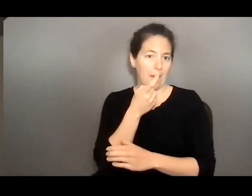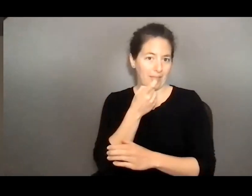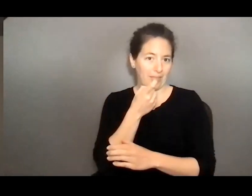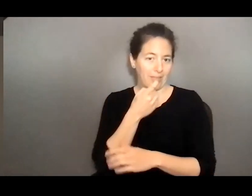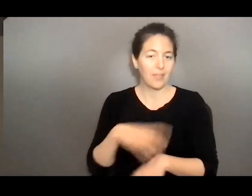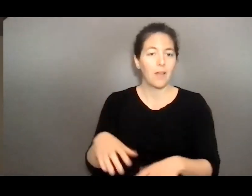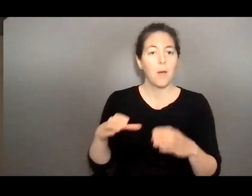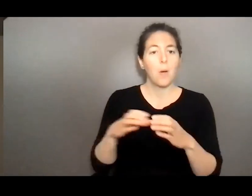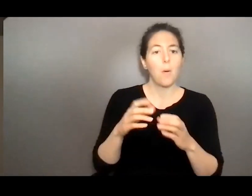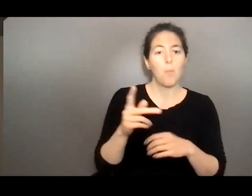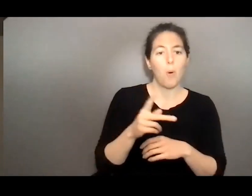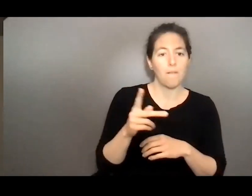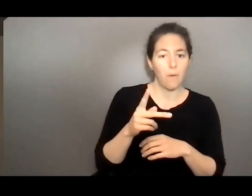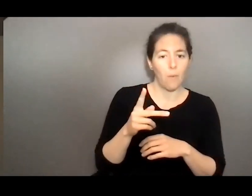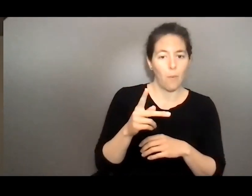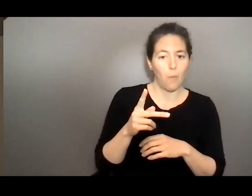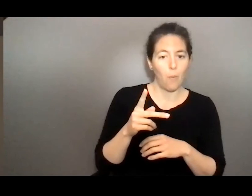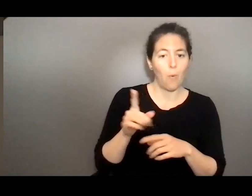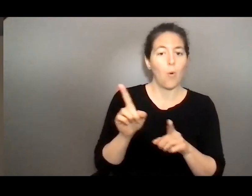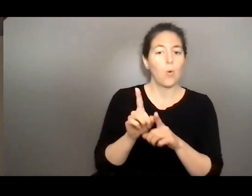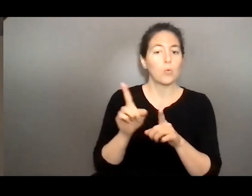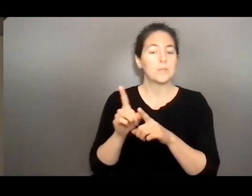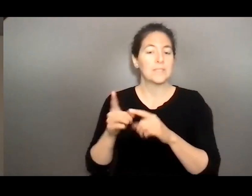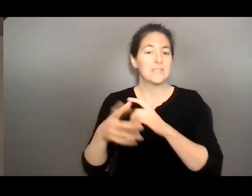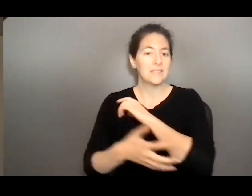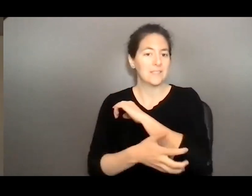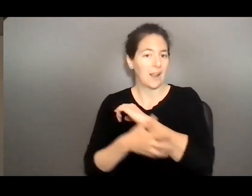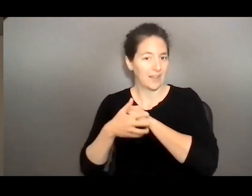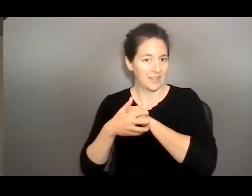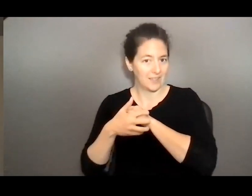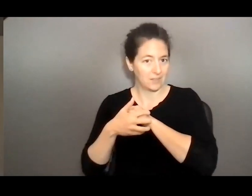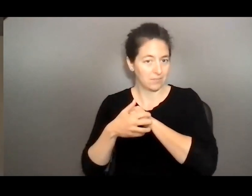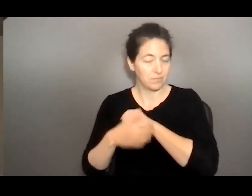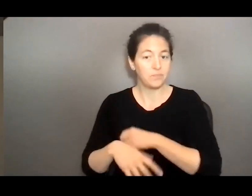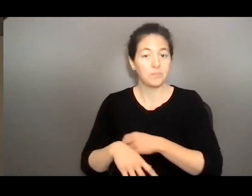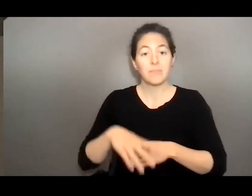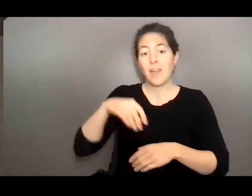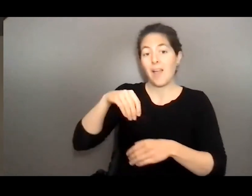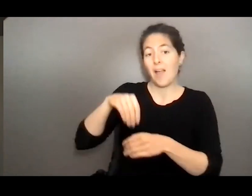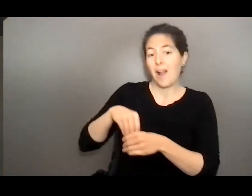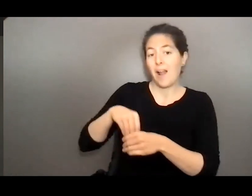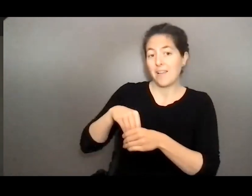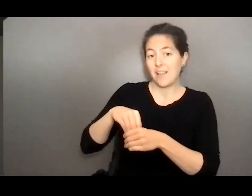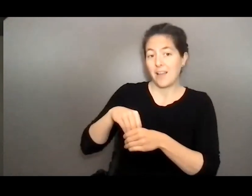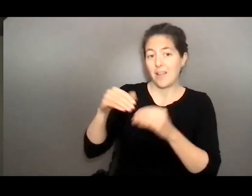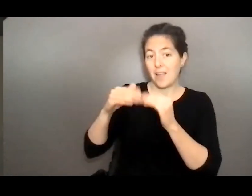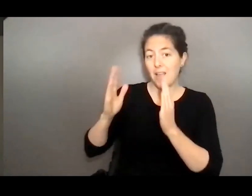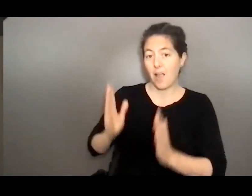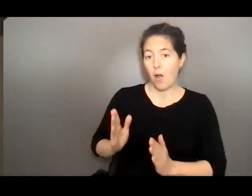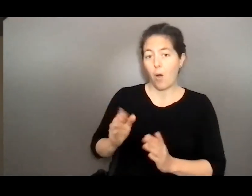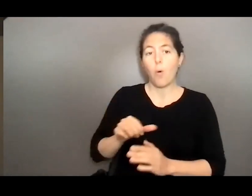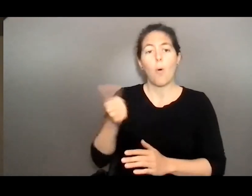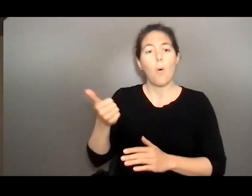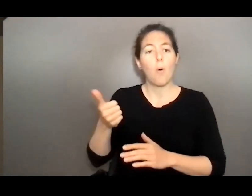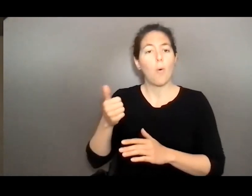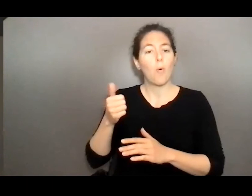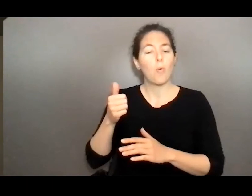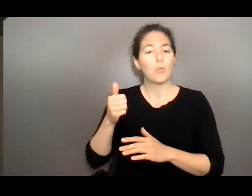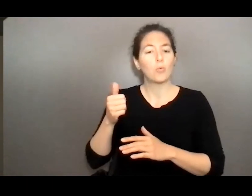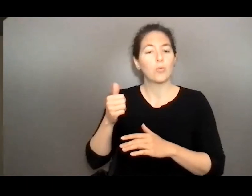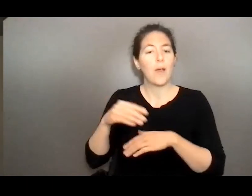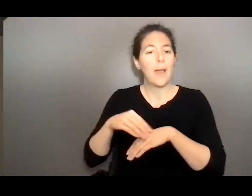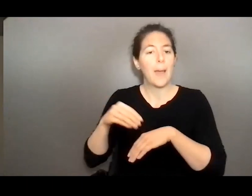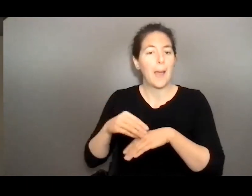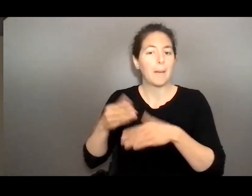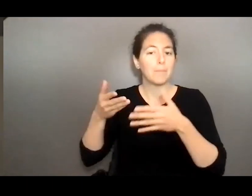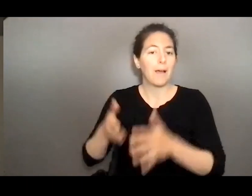poivrons et les céleris. Puis à l'intérieur, ça va être, nos autres fines herbes qui nous restaient là, donc basilic